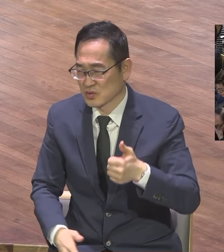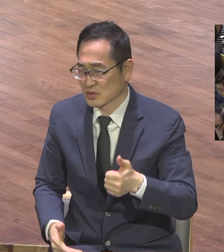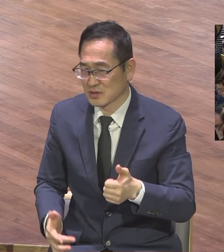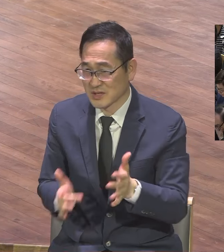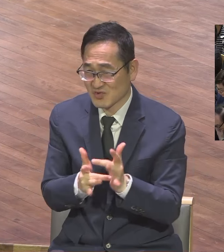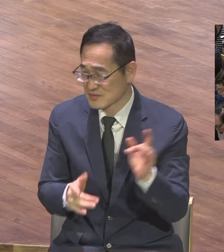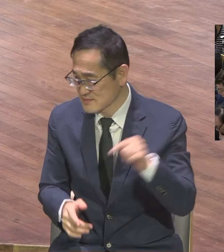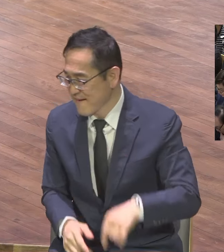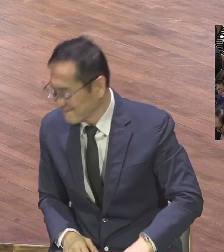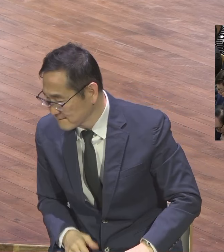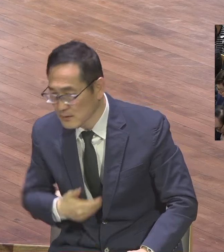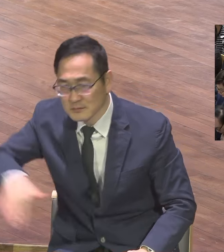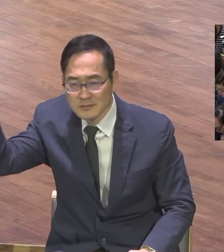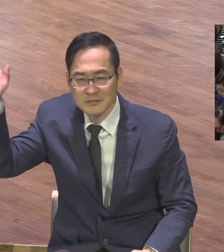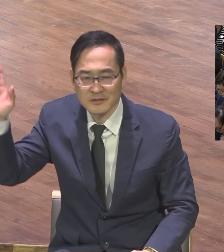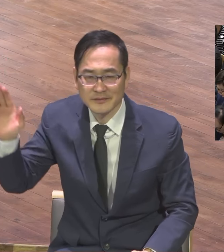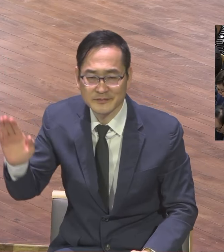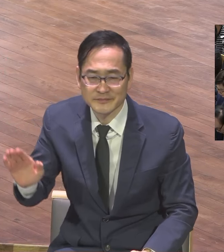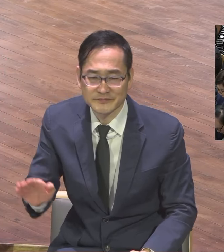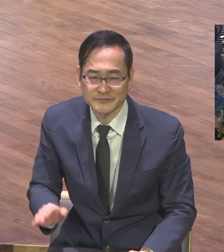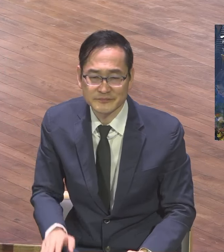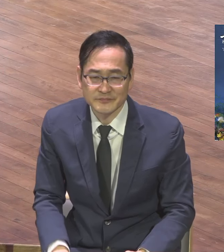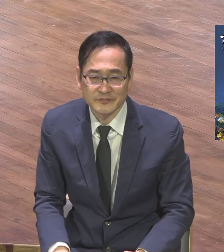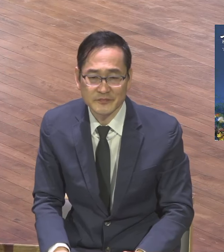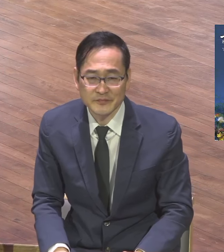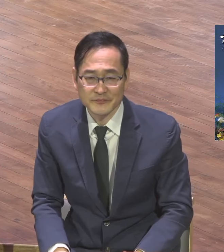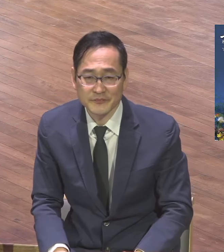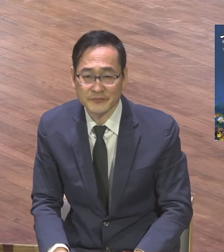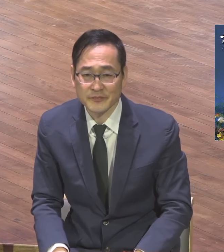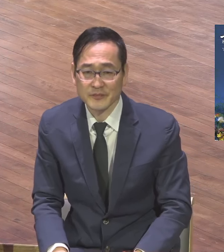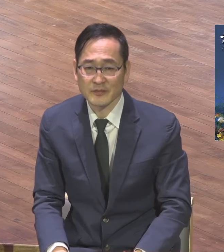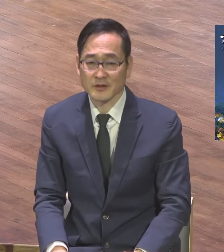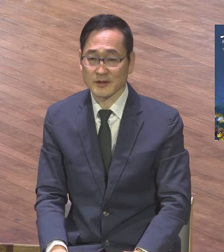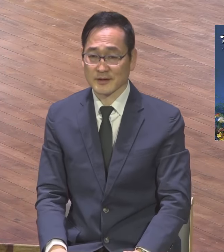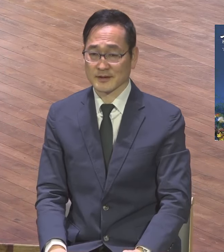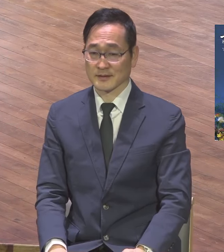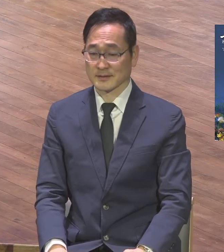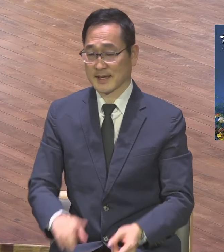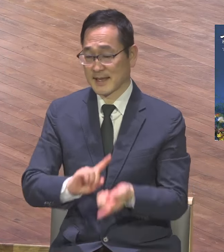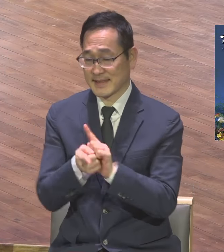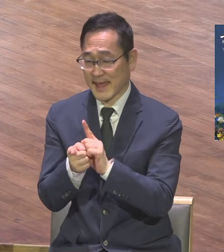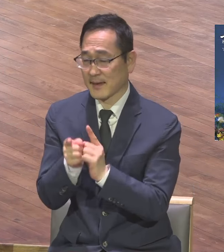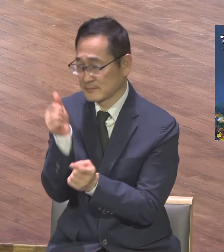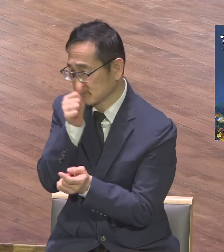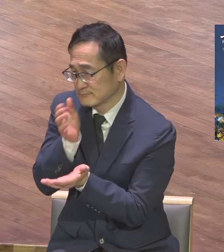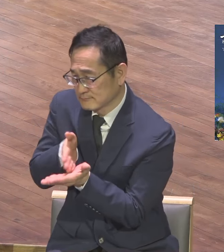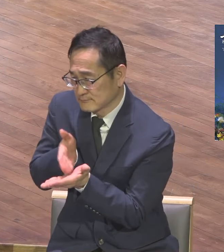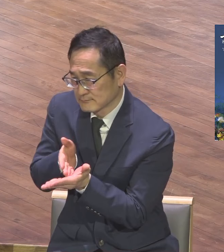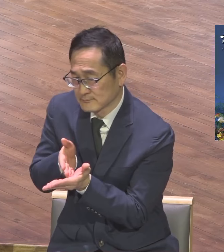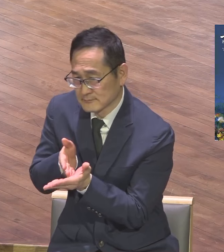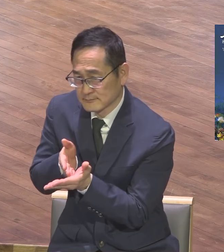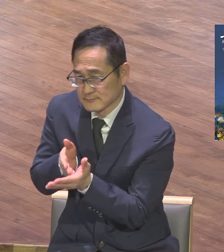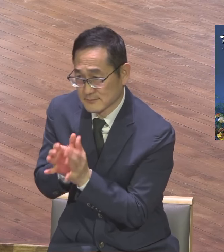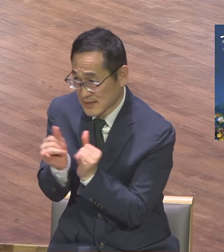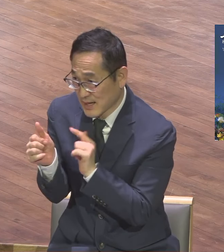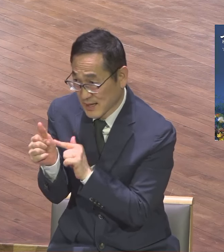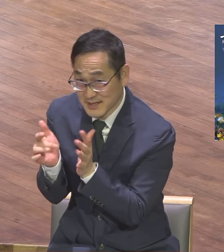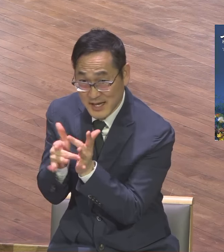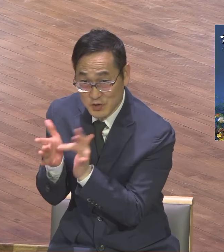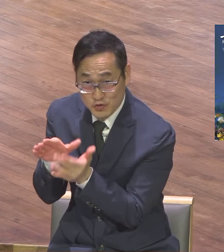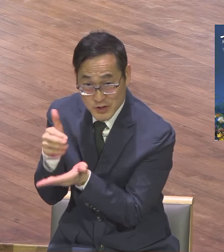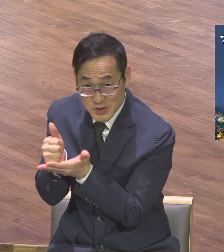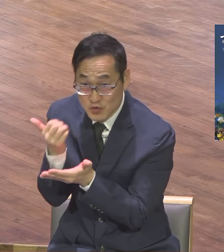사도 요한은요 대언자 예수 그리스도가 우리를 위한 뭐라 그랬어요? 화목 제물이에요. 화목 제물.